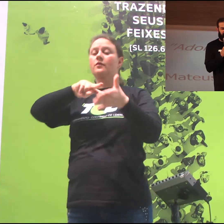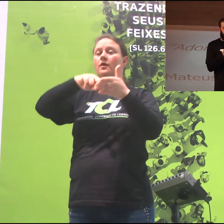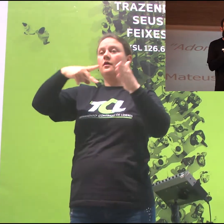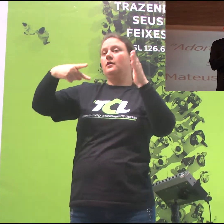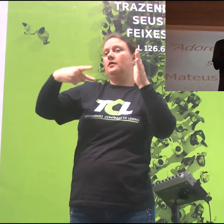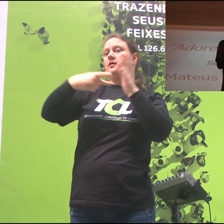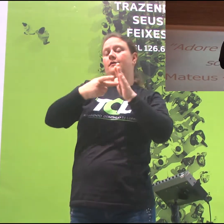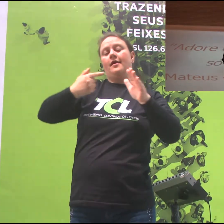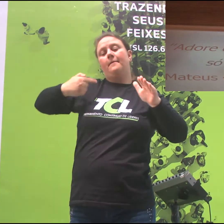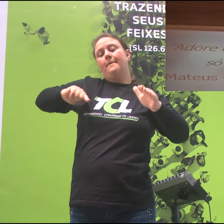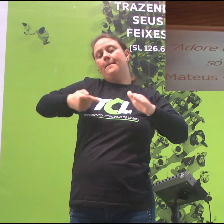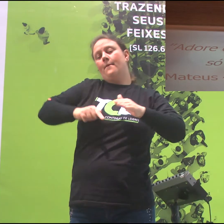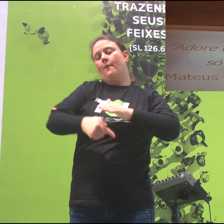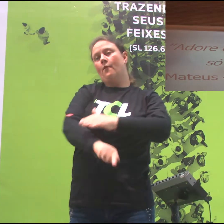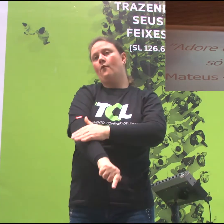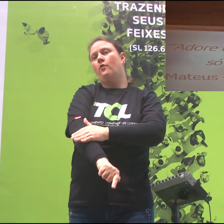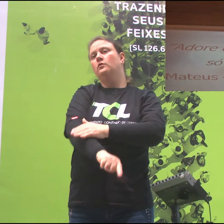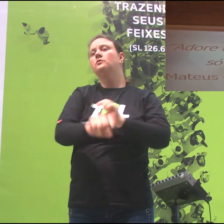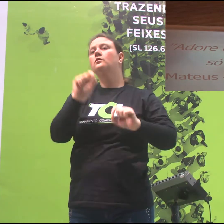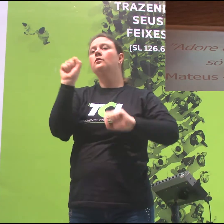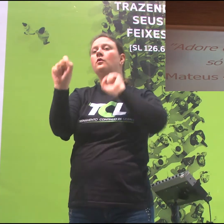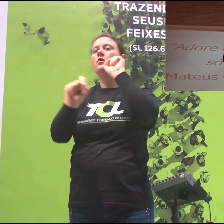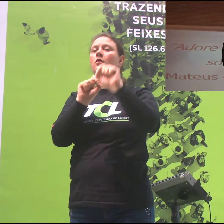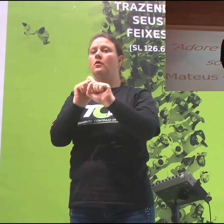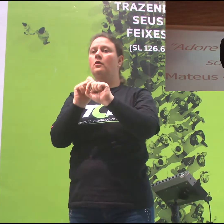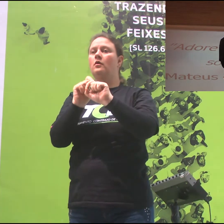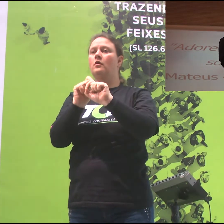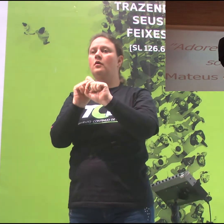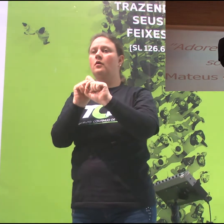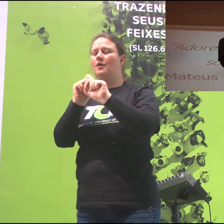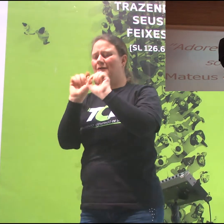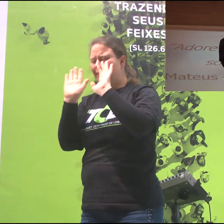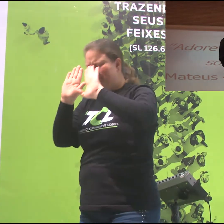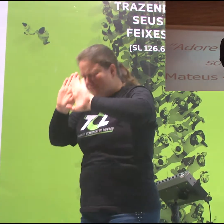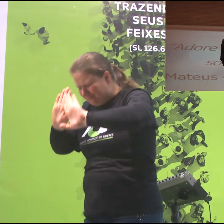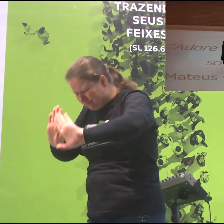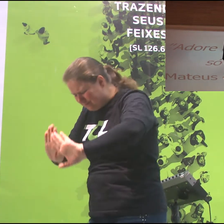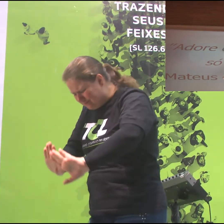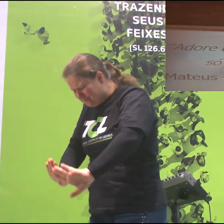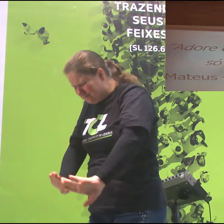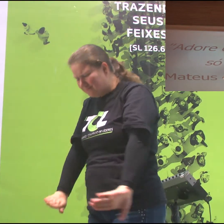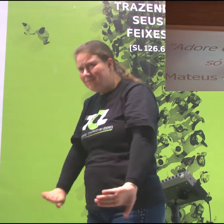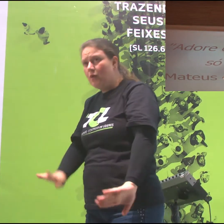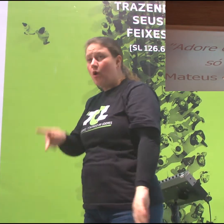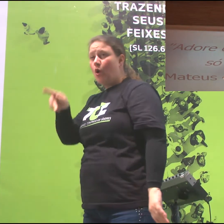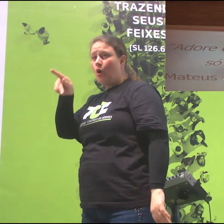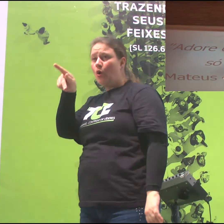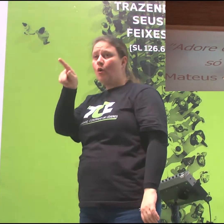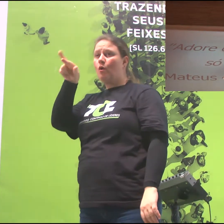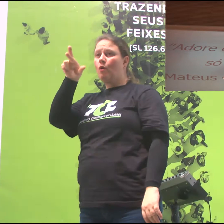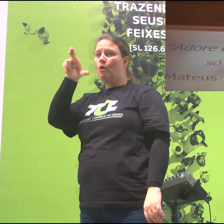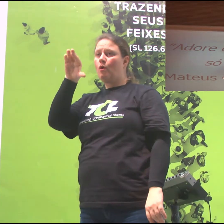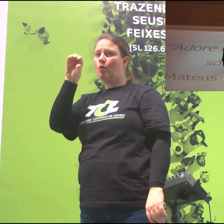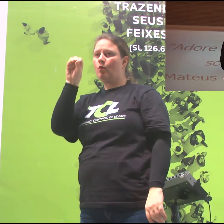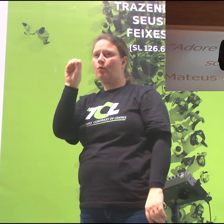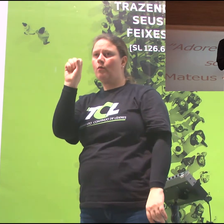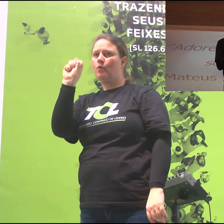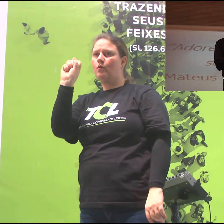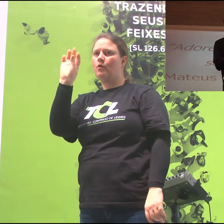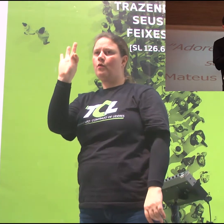prostrar-se, mas é um prostrar-se ao ponto de beijar o chão ou os pés de